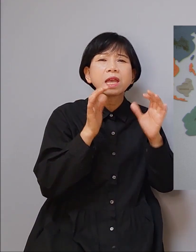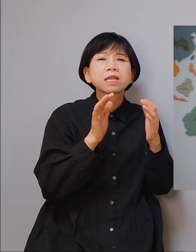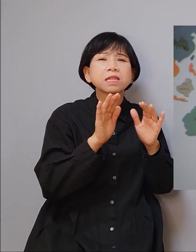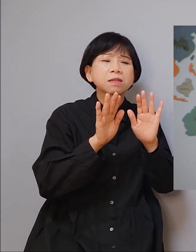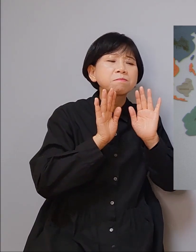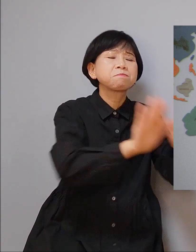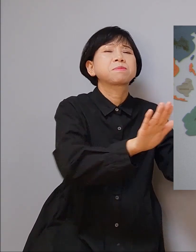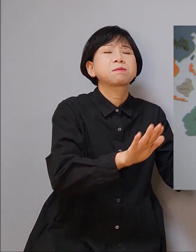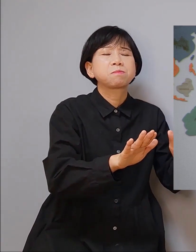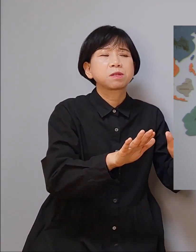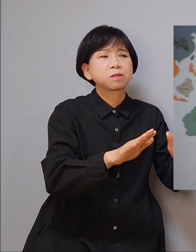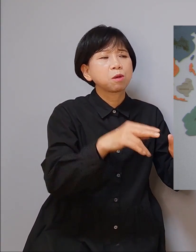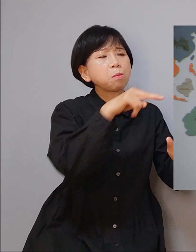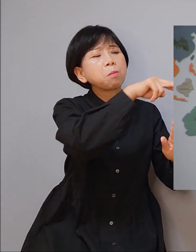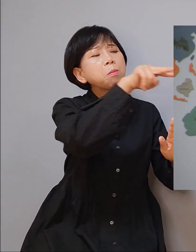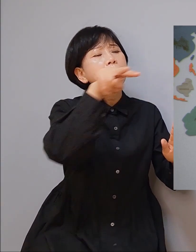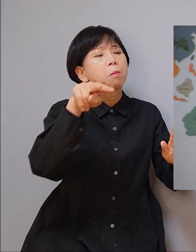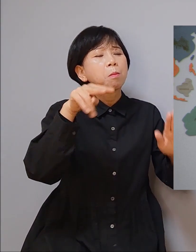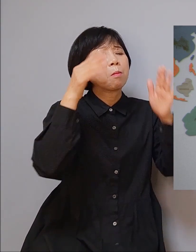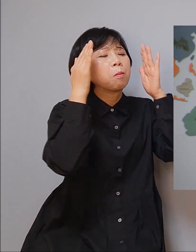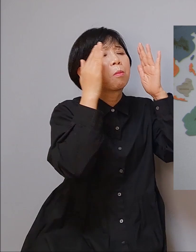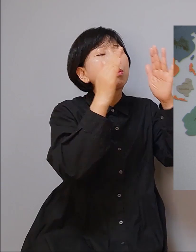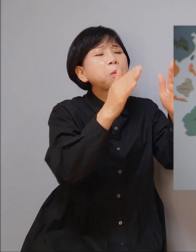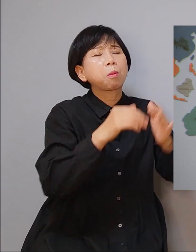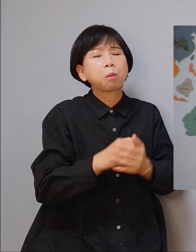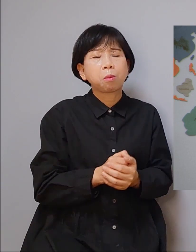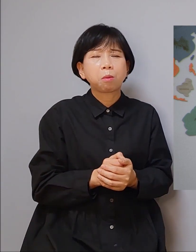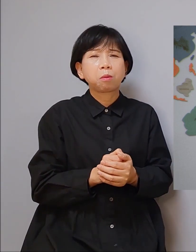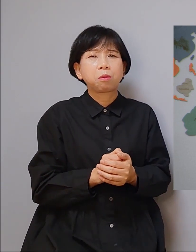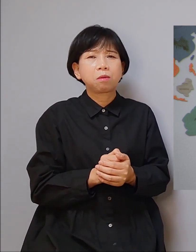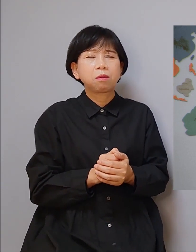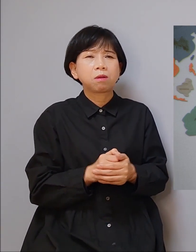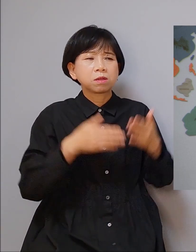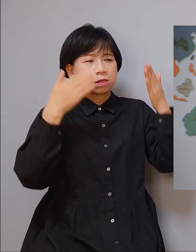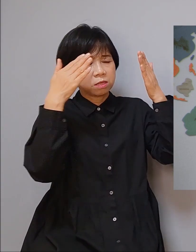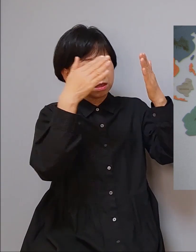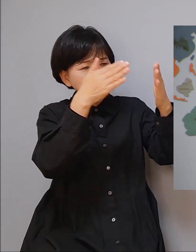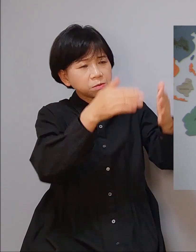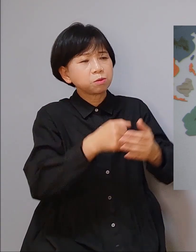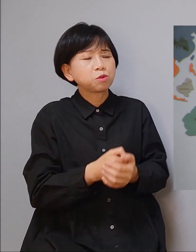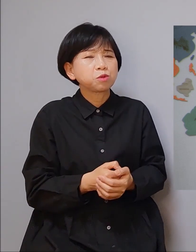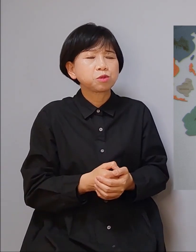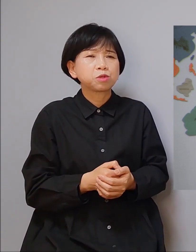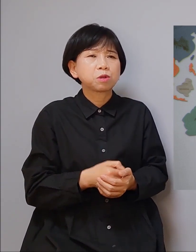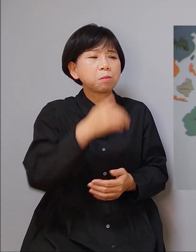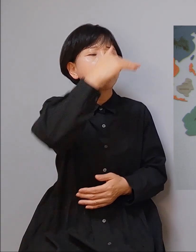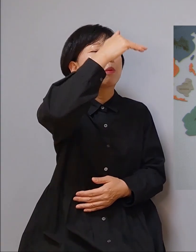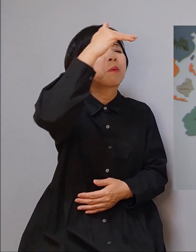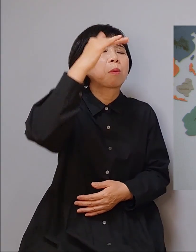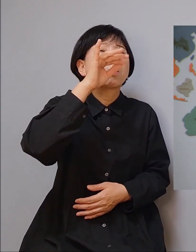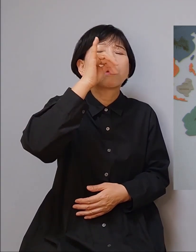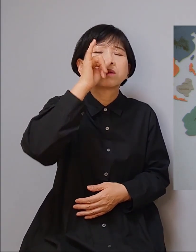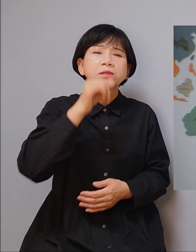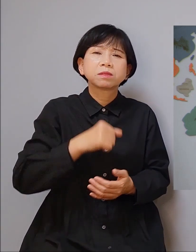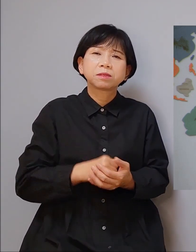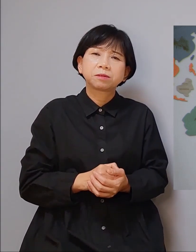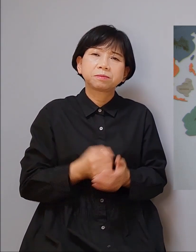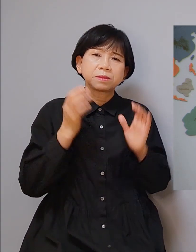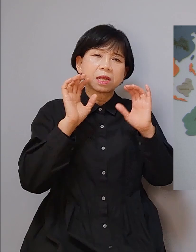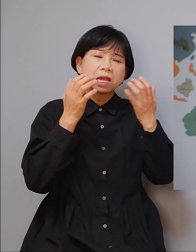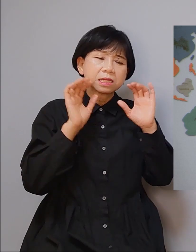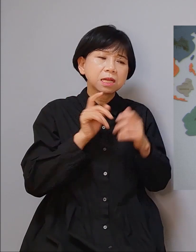맴돌면서 그 아기 독수리가 날갯짓을 힘차게, 한 번도 해보지도 않았겠지만 힘차게 하는 그